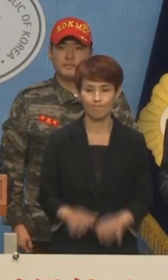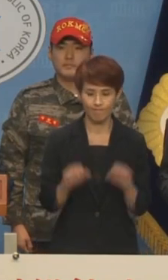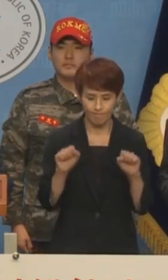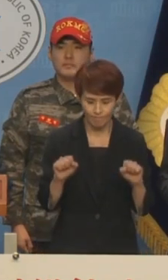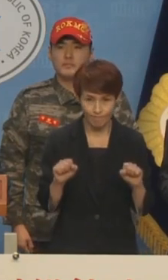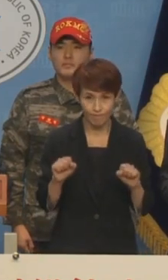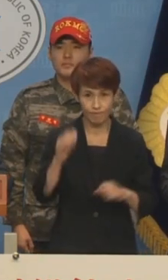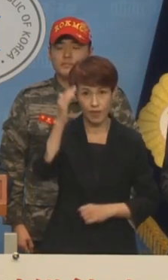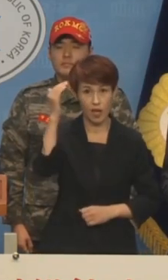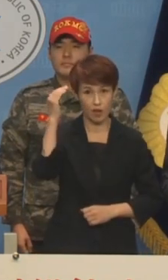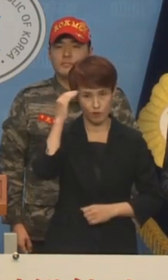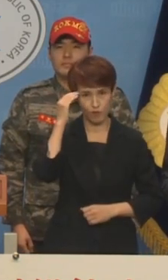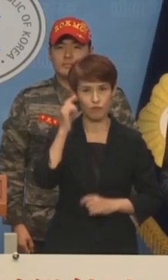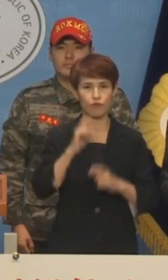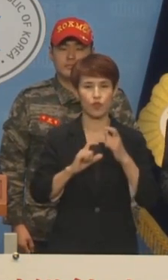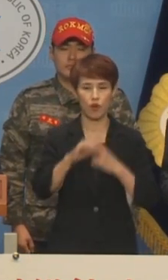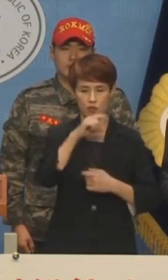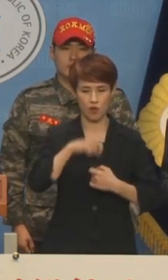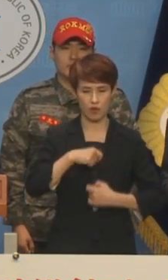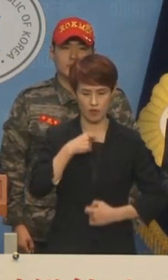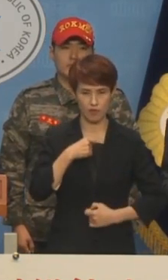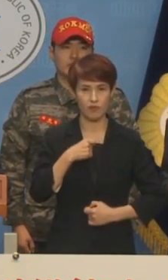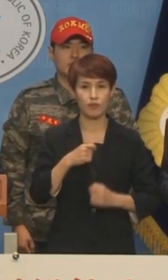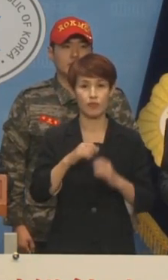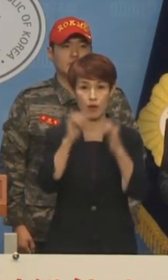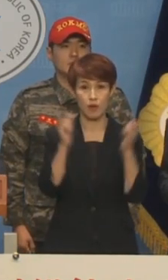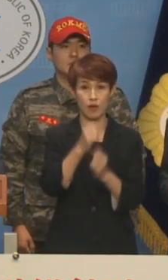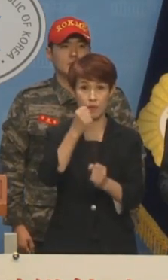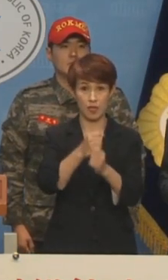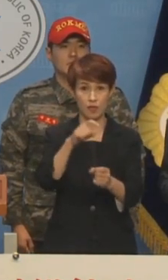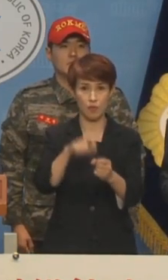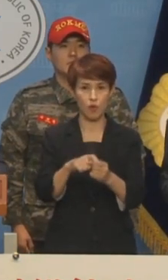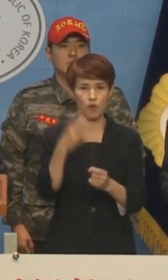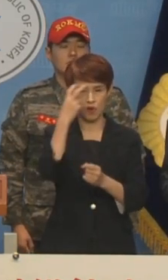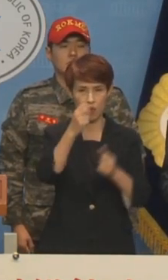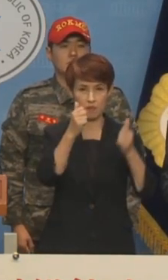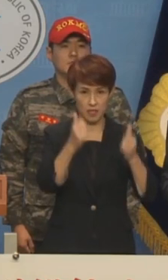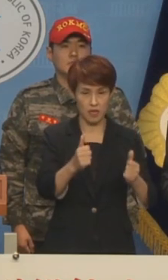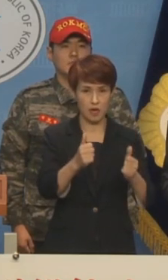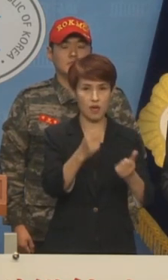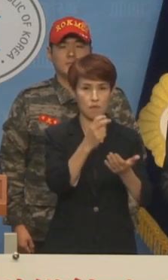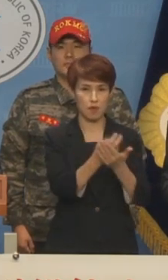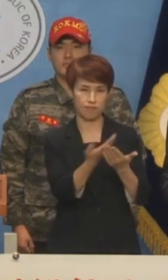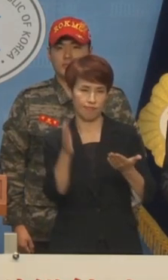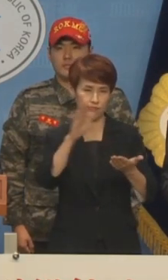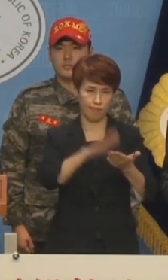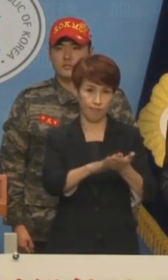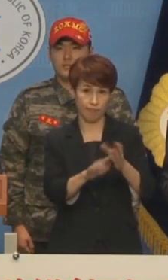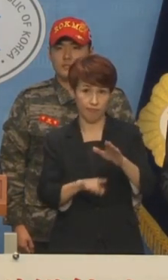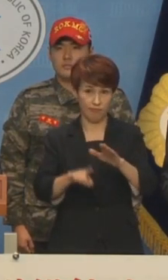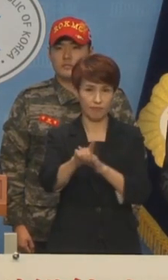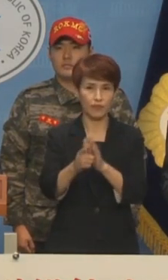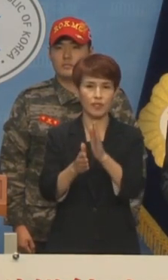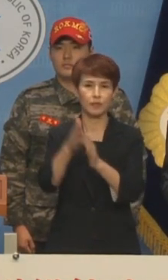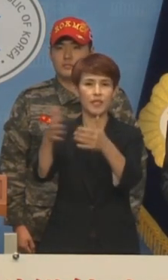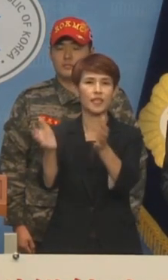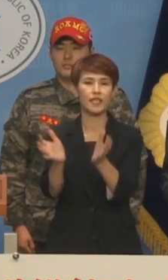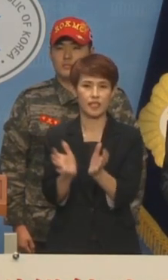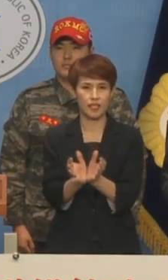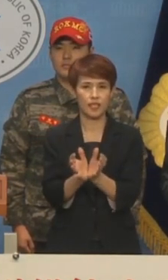안녕하십니까. 대한민국을 더욱 정의롭고 민주적인 사회로 만들기 위해 검찰 사법개혁 분야에서 앞장서고 있는 시민단체